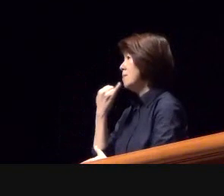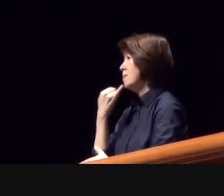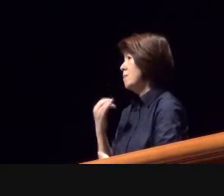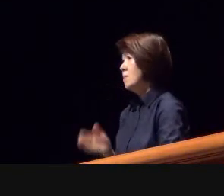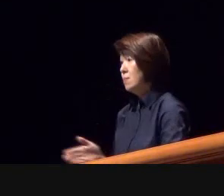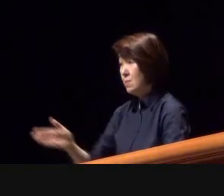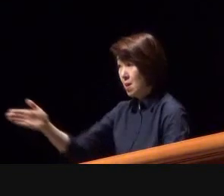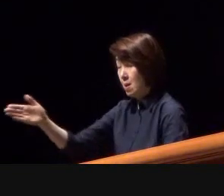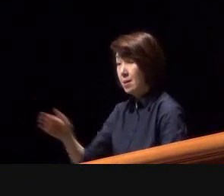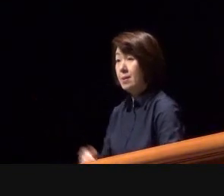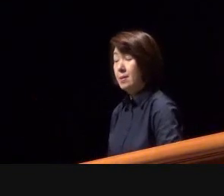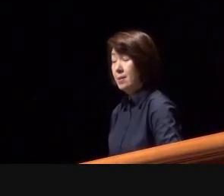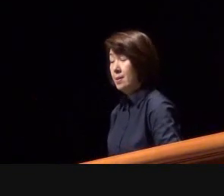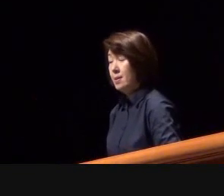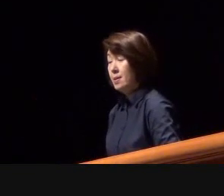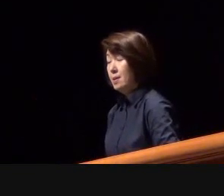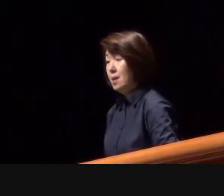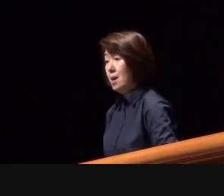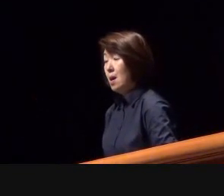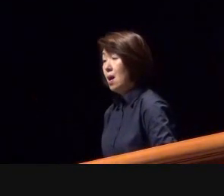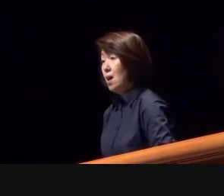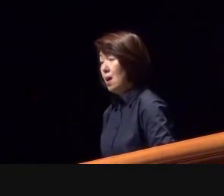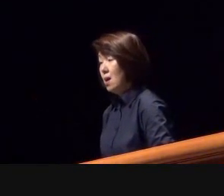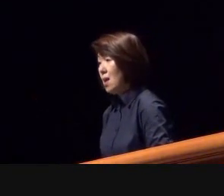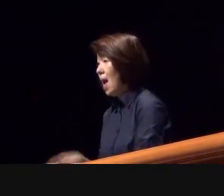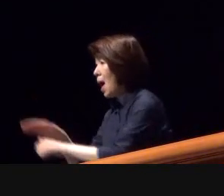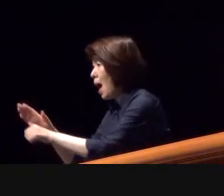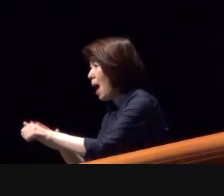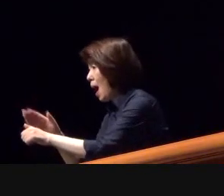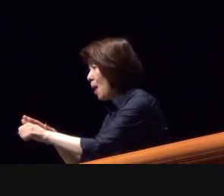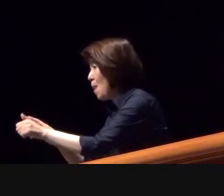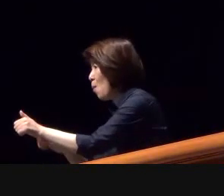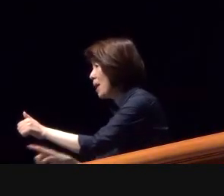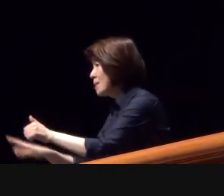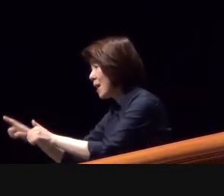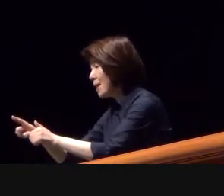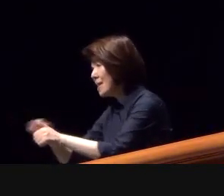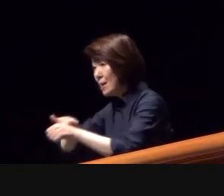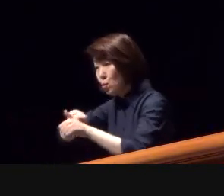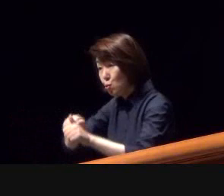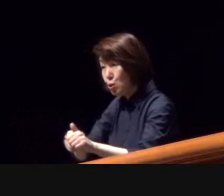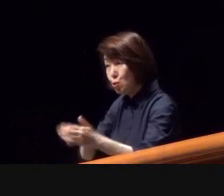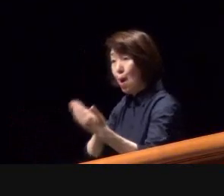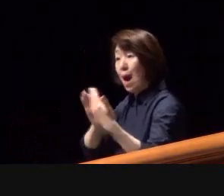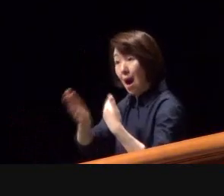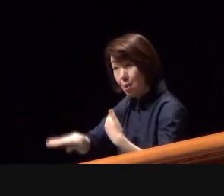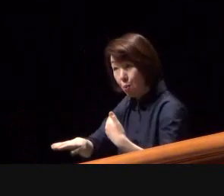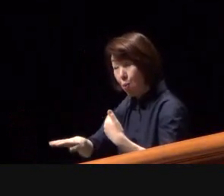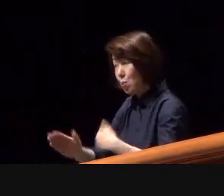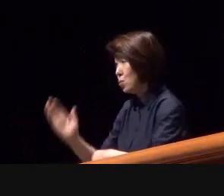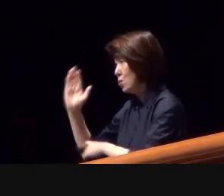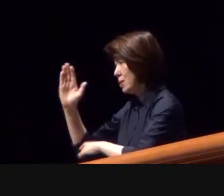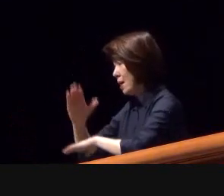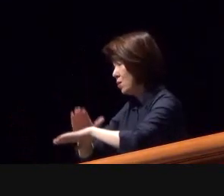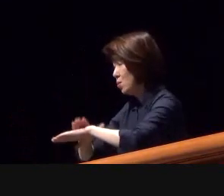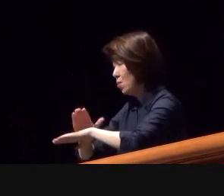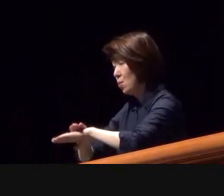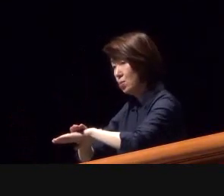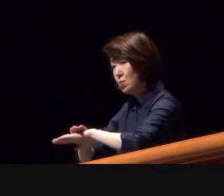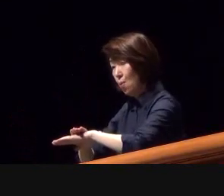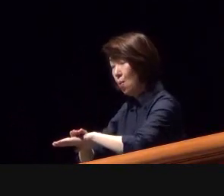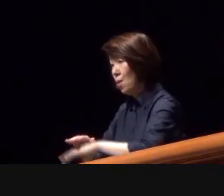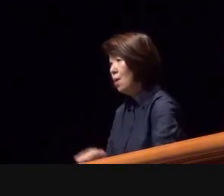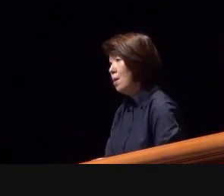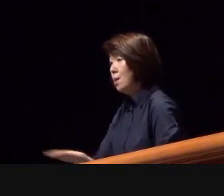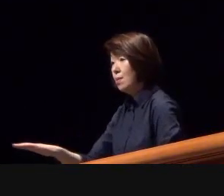る、雨は先に、うちは後にという、この政治手法、